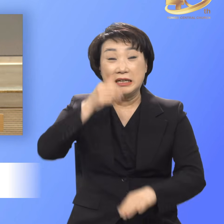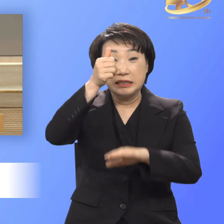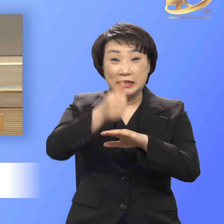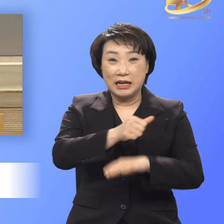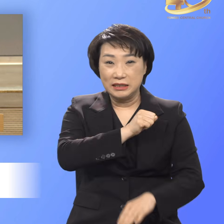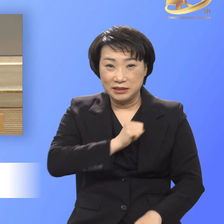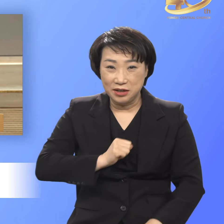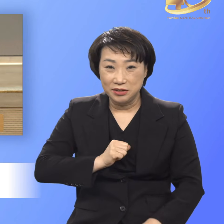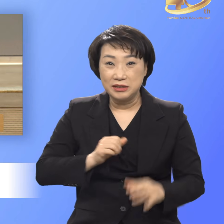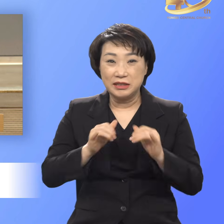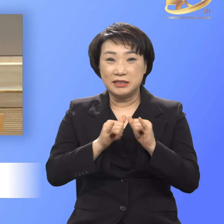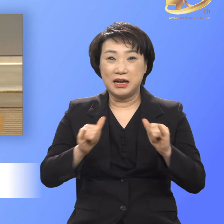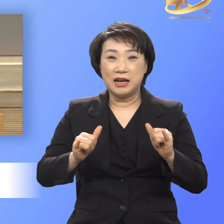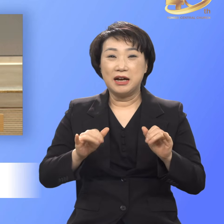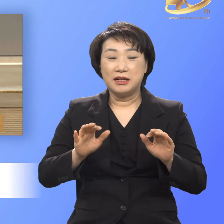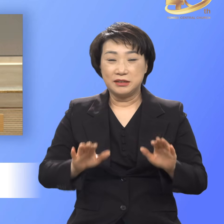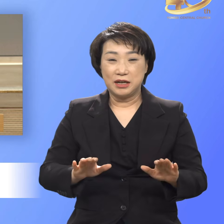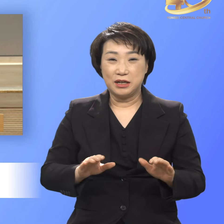끝까지 견디는 자가